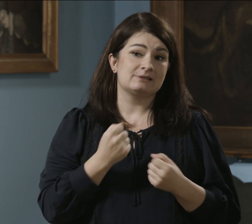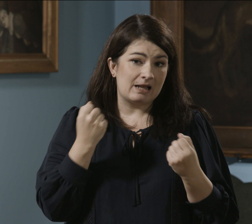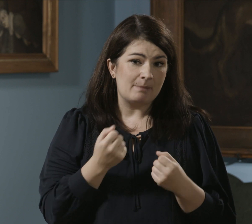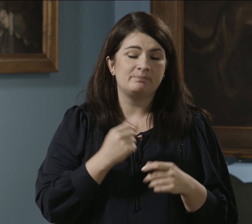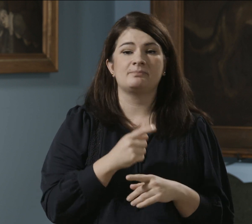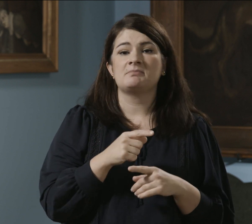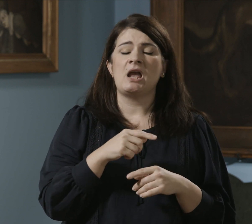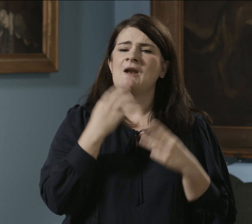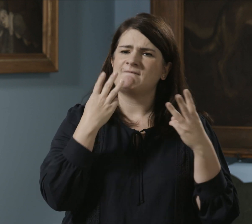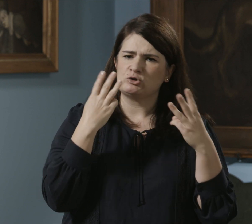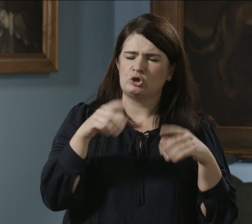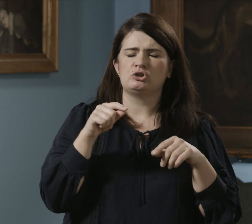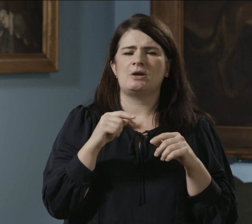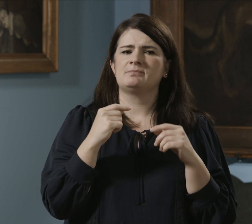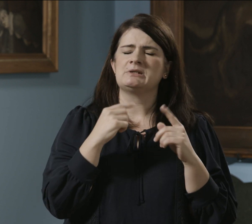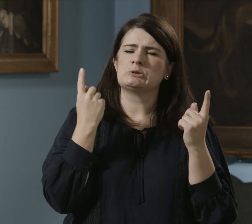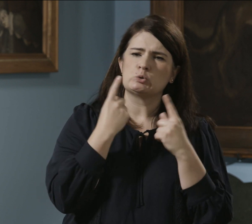Staramy się, aby najważniejsze wydarzenia w życiu uczelni,